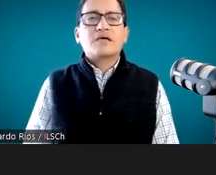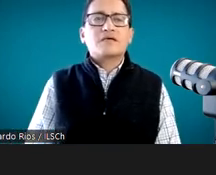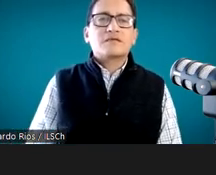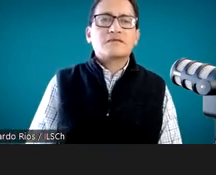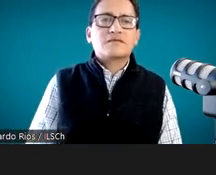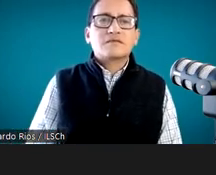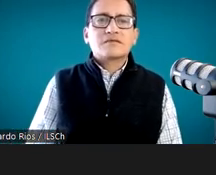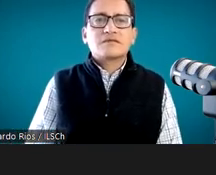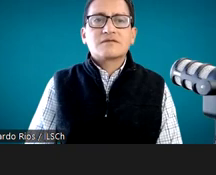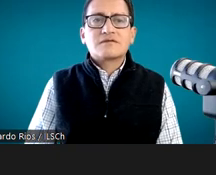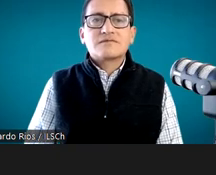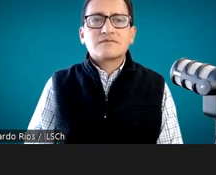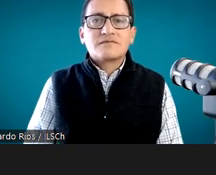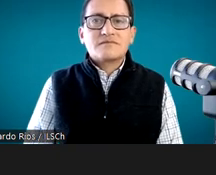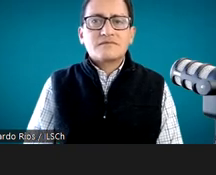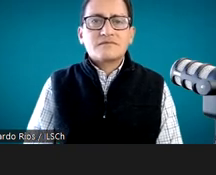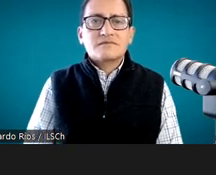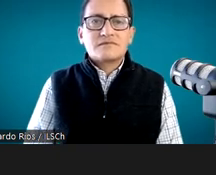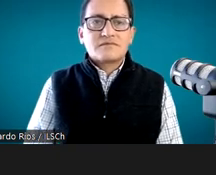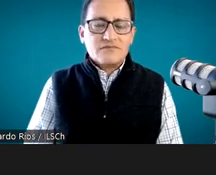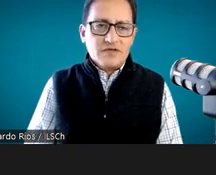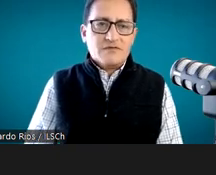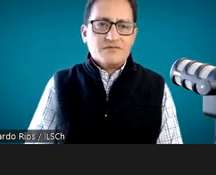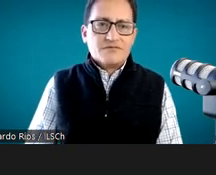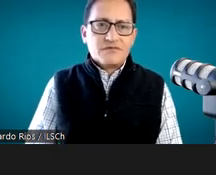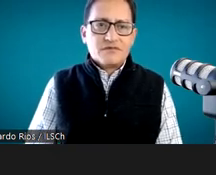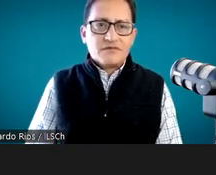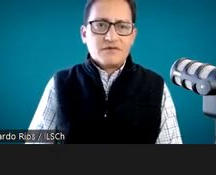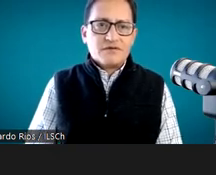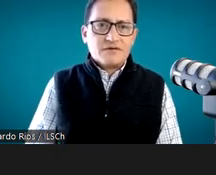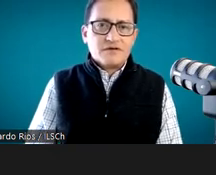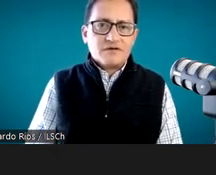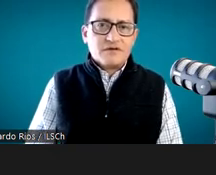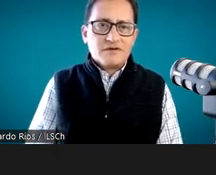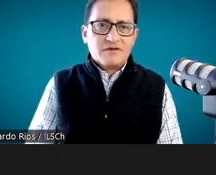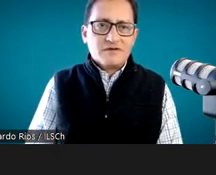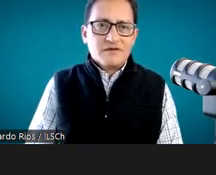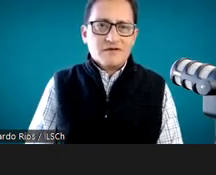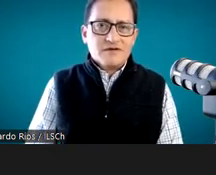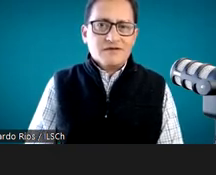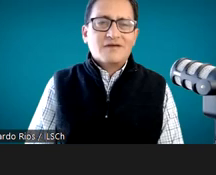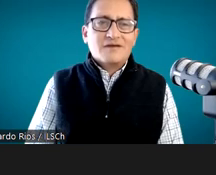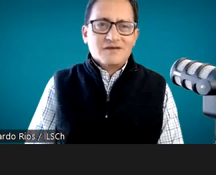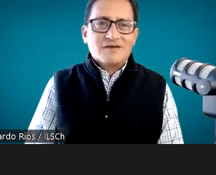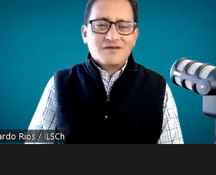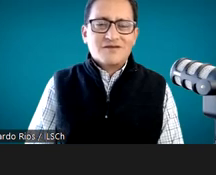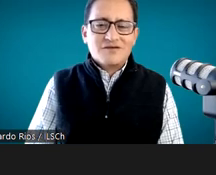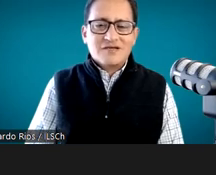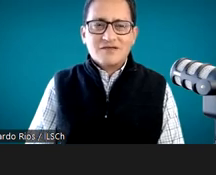si no usara audífono, escucharía muy bajo. Ya. O sea, casi la nada misma, entonces me ayuda harto el